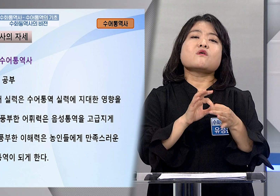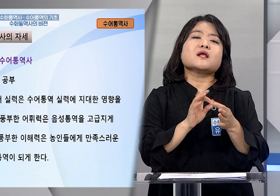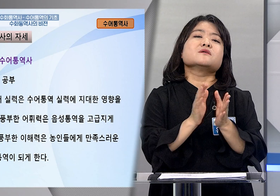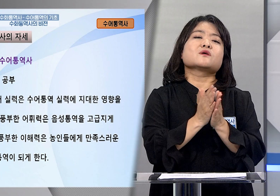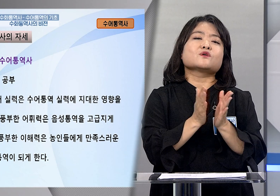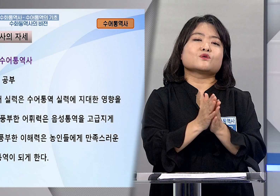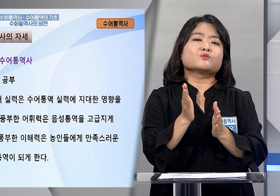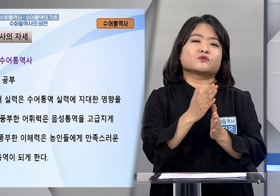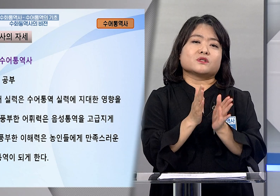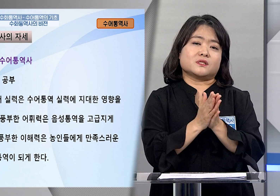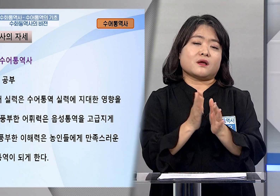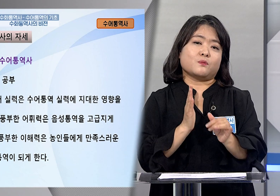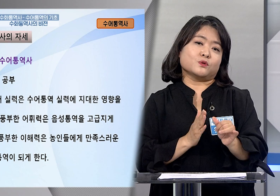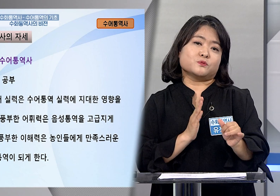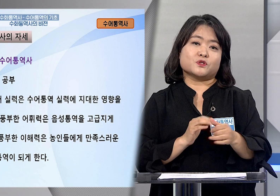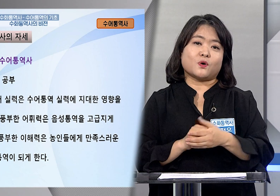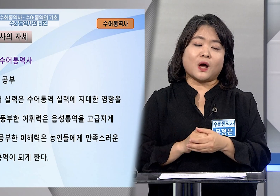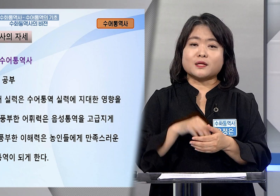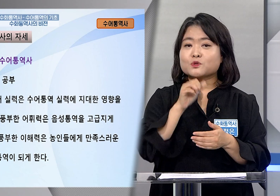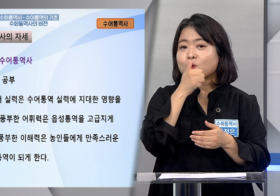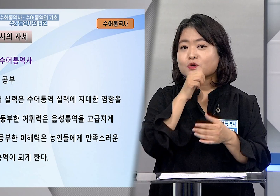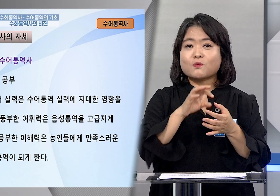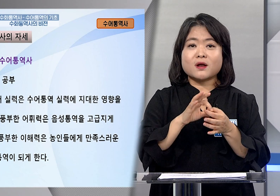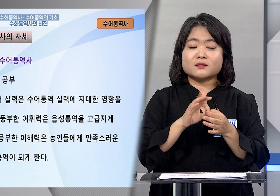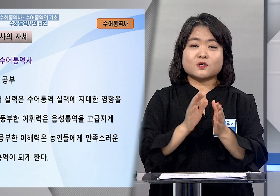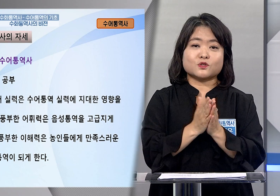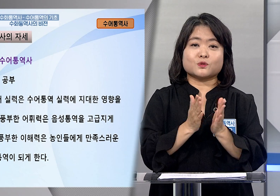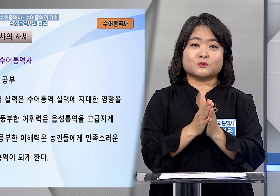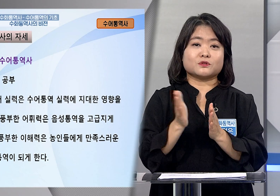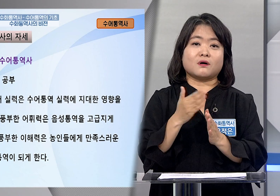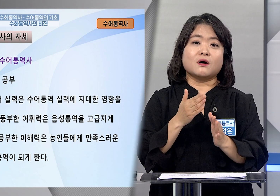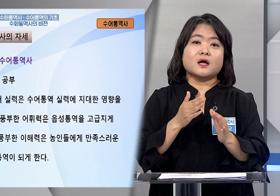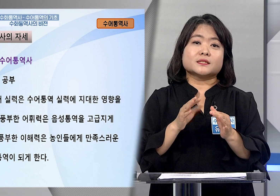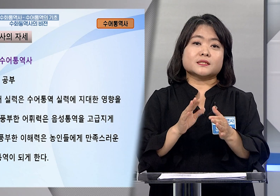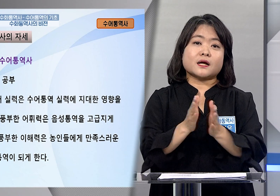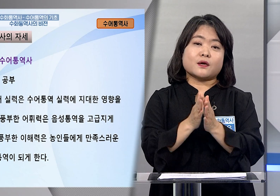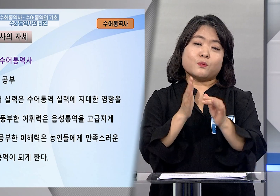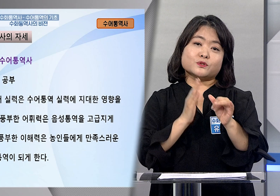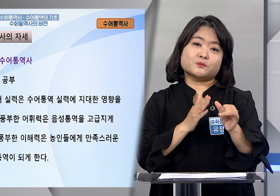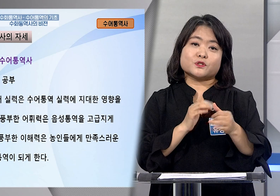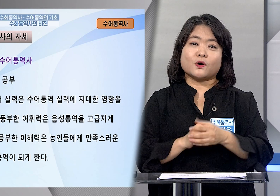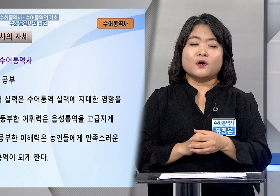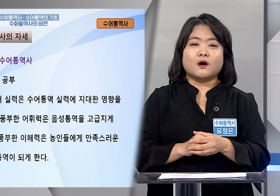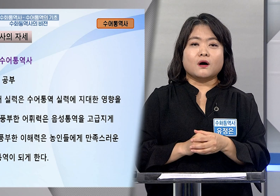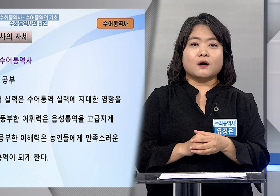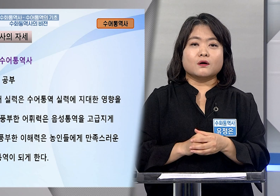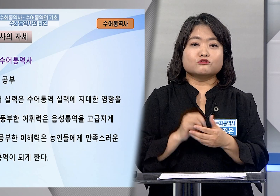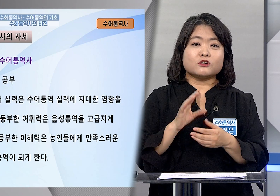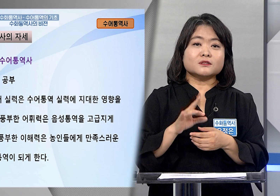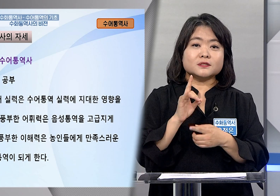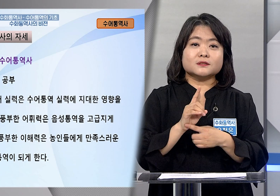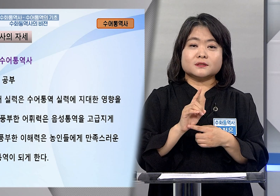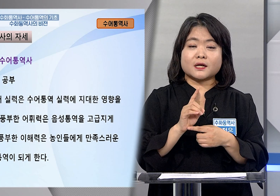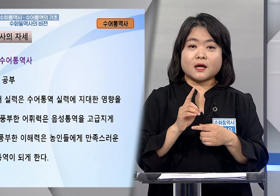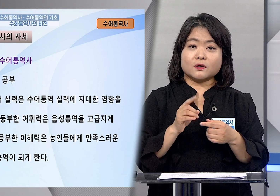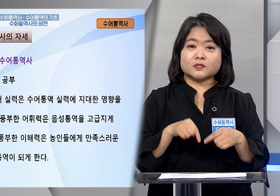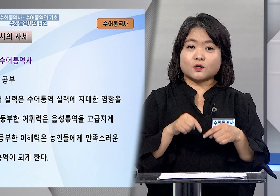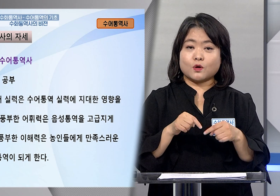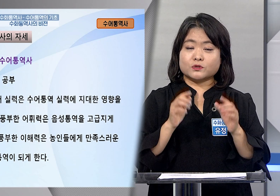관련 서적으로부터 시작해 보십시오. 아니면 통역 관련 서적으로부터 시작해 보십시오. 우선은 제가 여기서